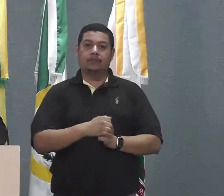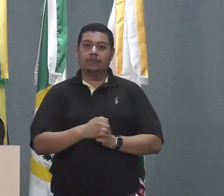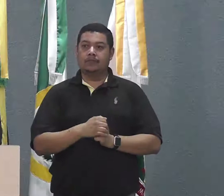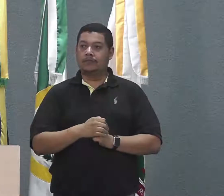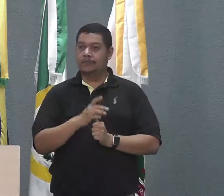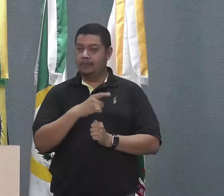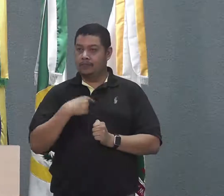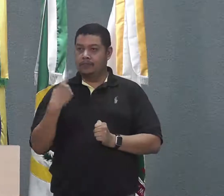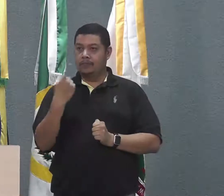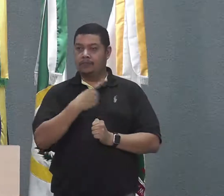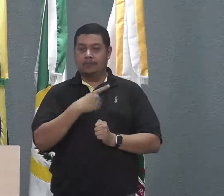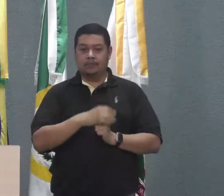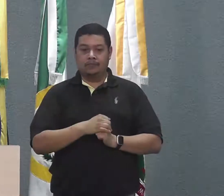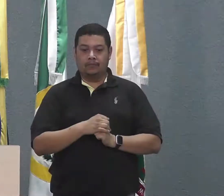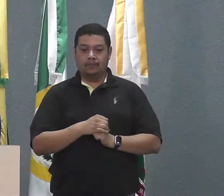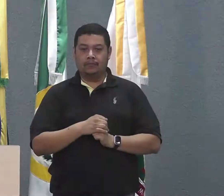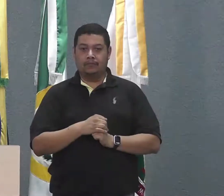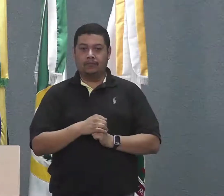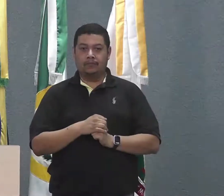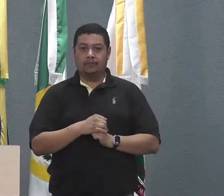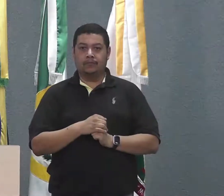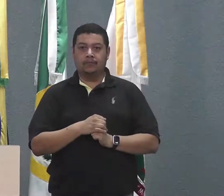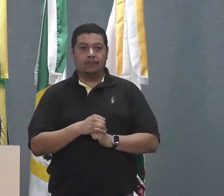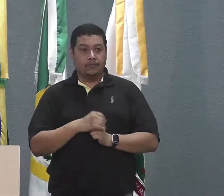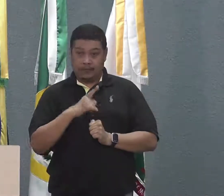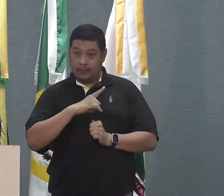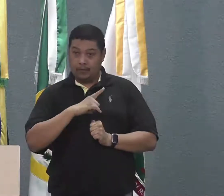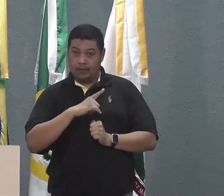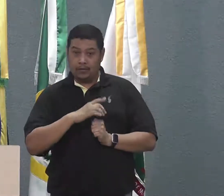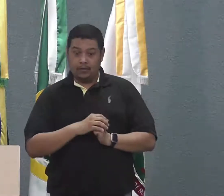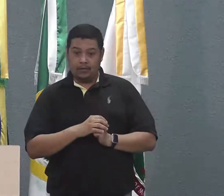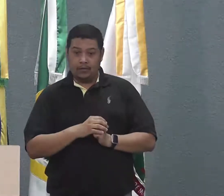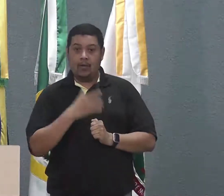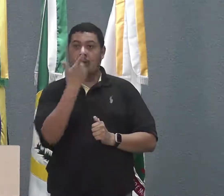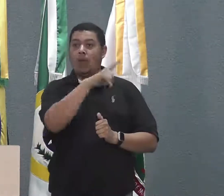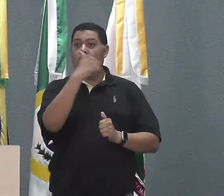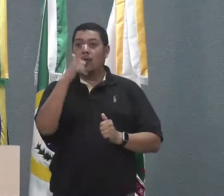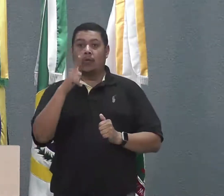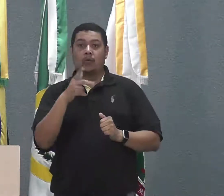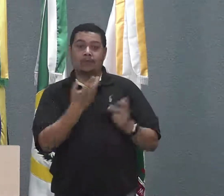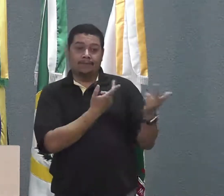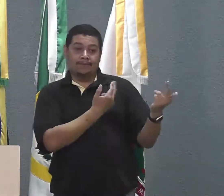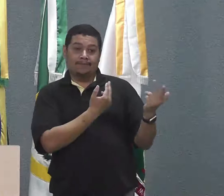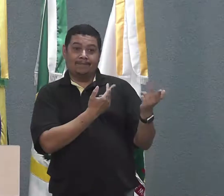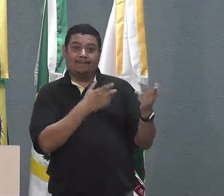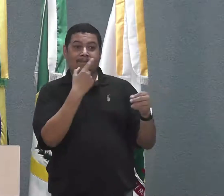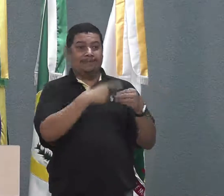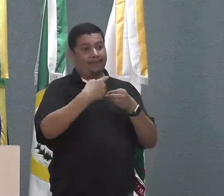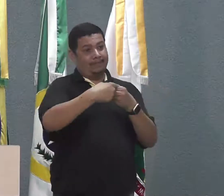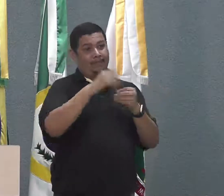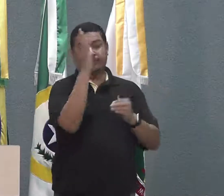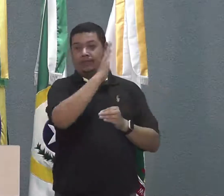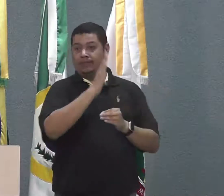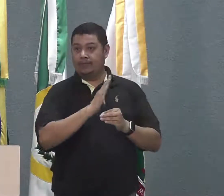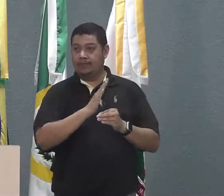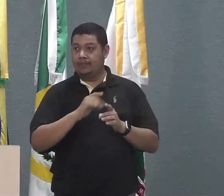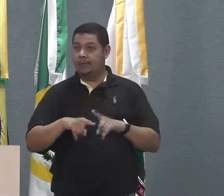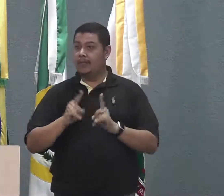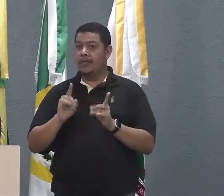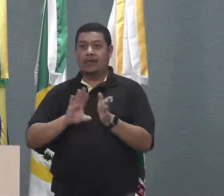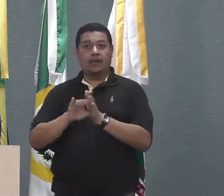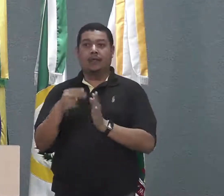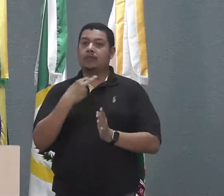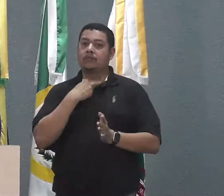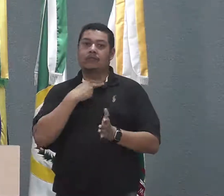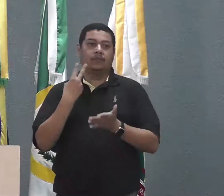Estamos tratando com uma situação análoga a outras cidades do Brasil. Portanto, Cacoal não pode